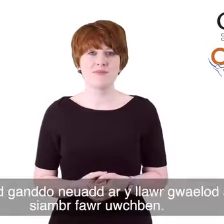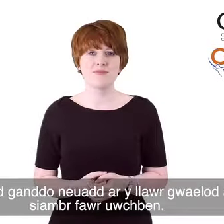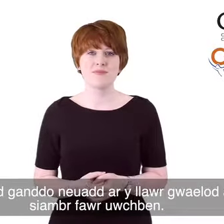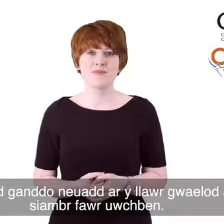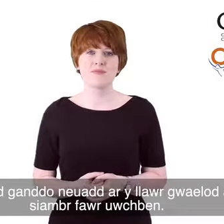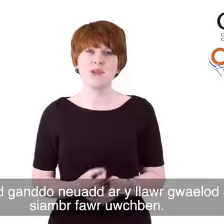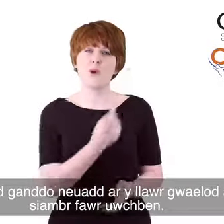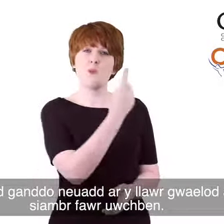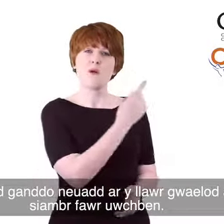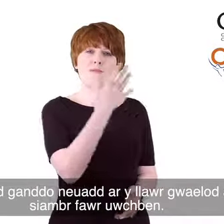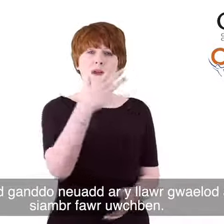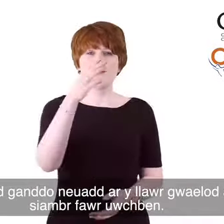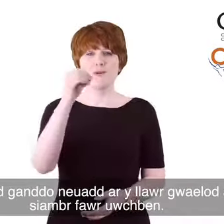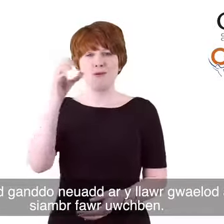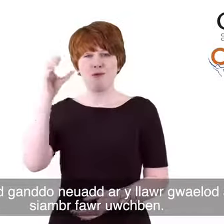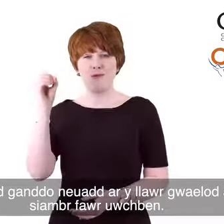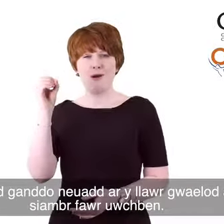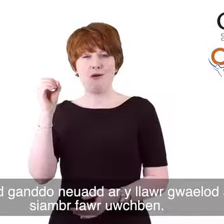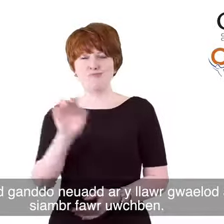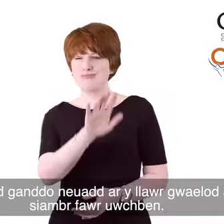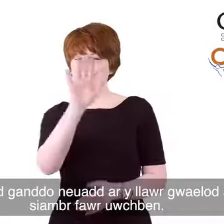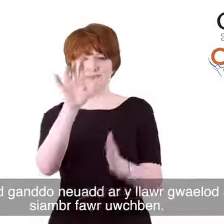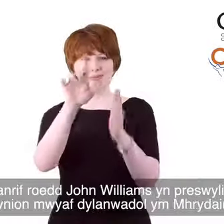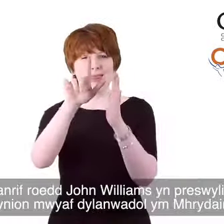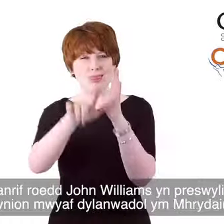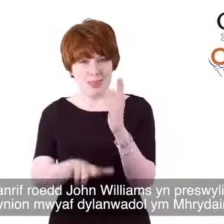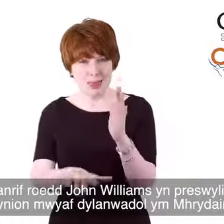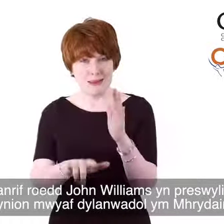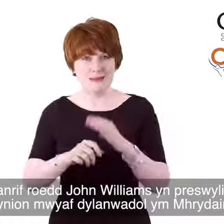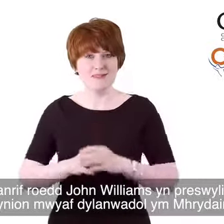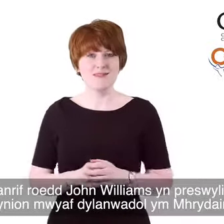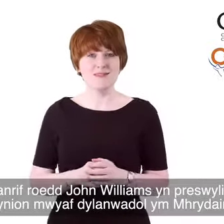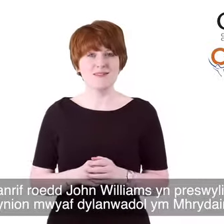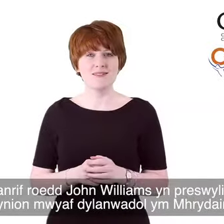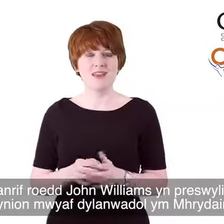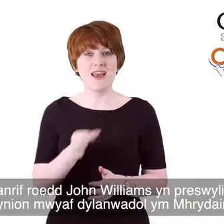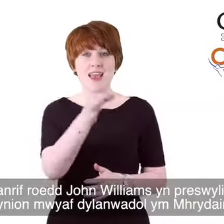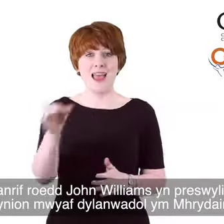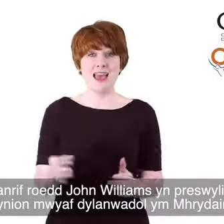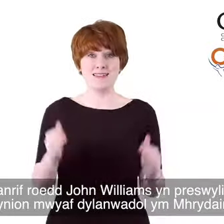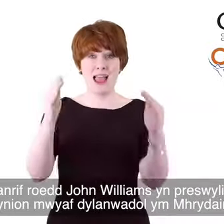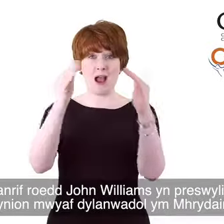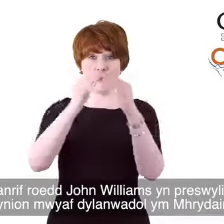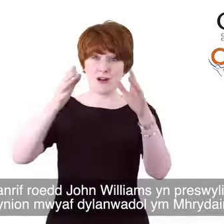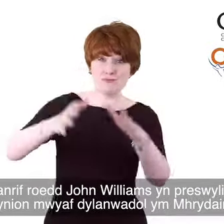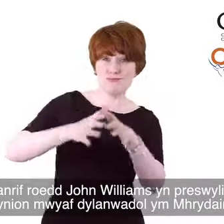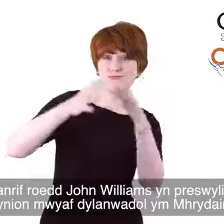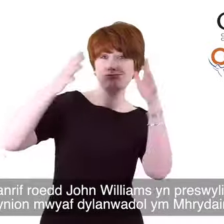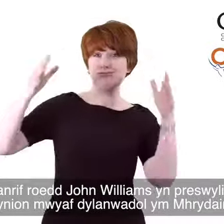ganddo neuadd ar y llawr gwaelod a siambr fawr uwch ben. Yn y 15eg ganrif, roedd John Williams yn preswylio yna,